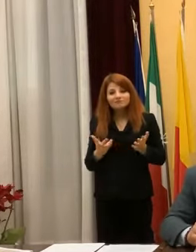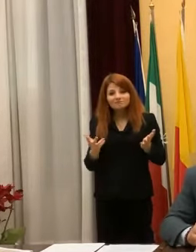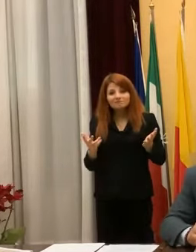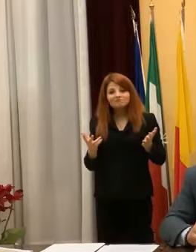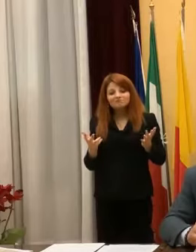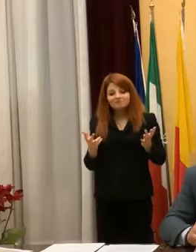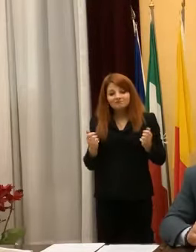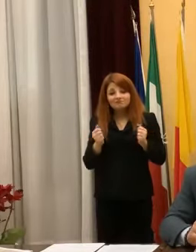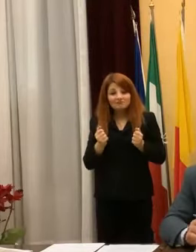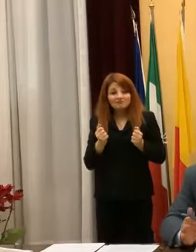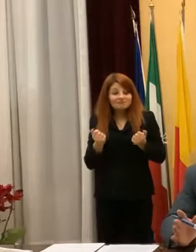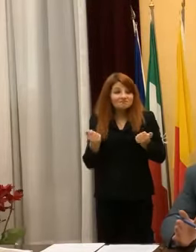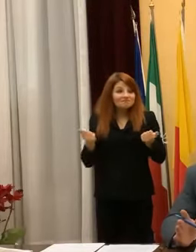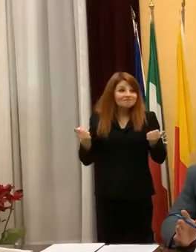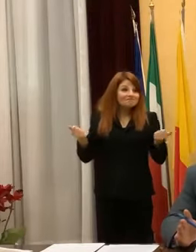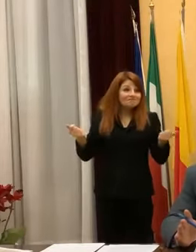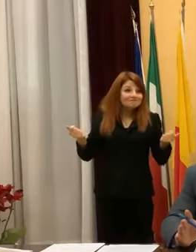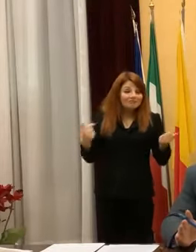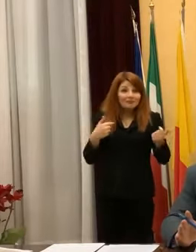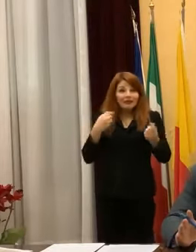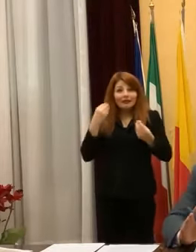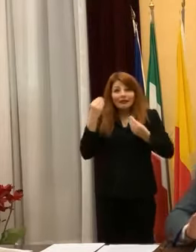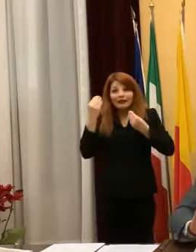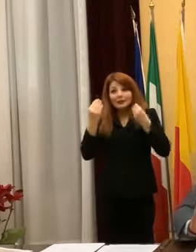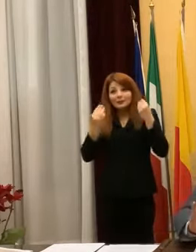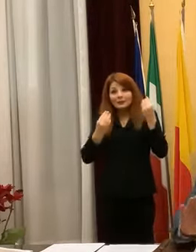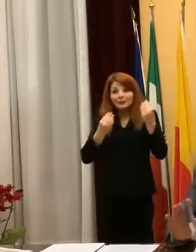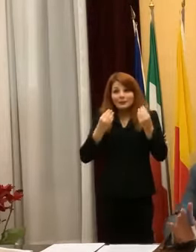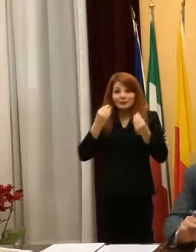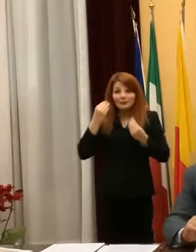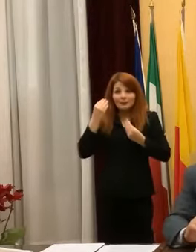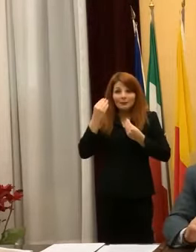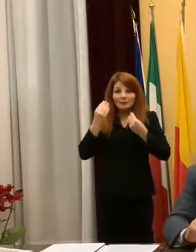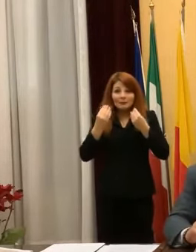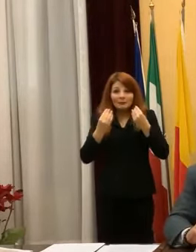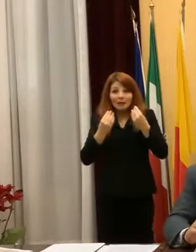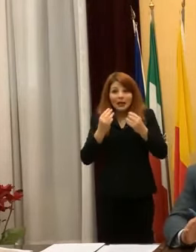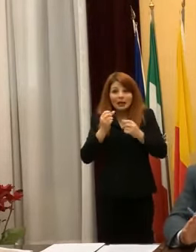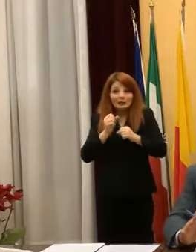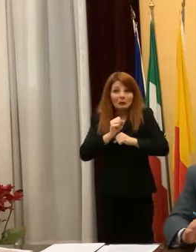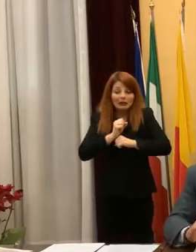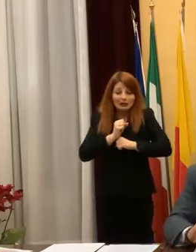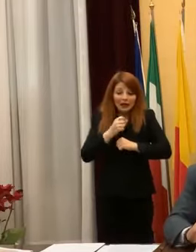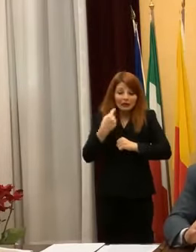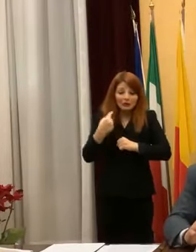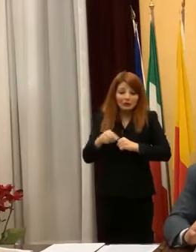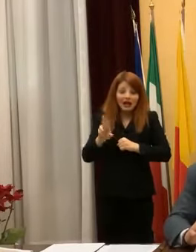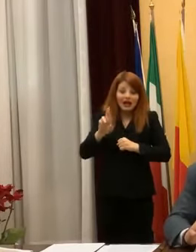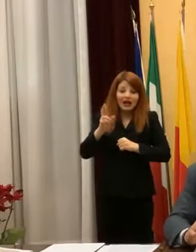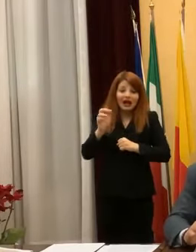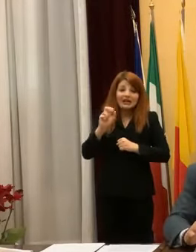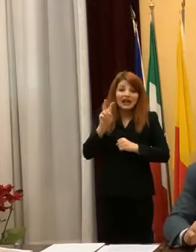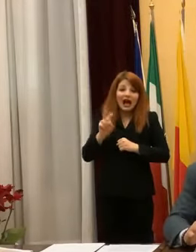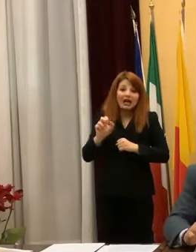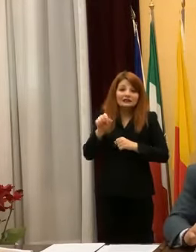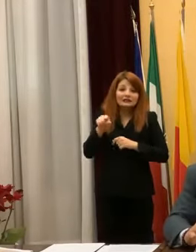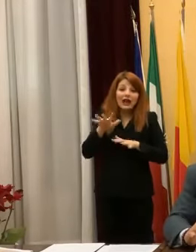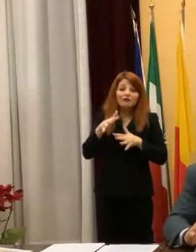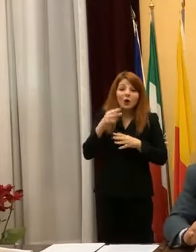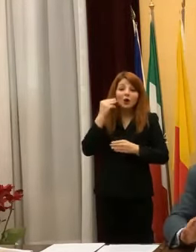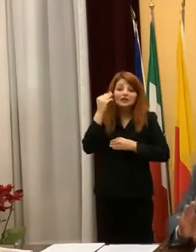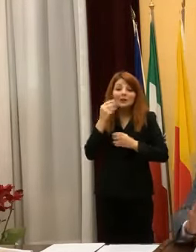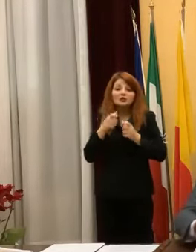potremmo dire che continua a pensare che non ci sia nessuna emergenza a Messina che richiedesse un commissario straordinario dotato